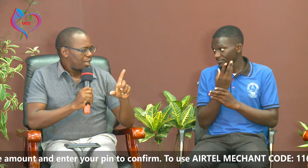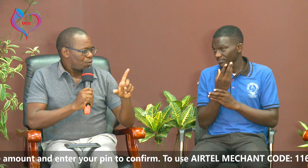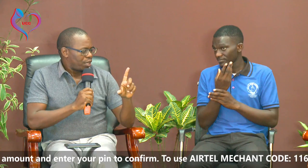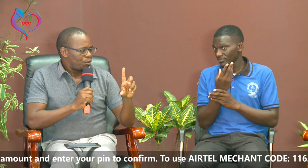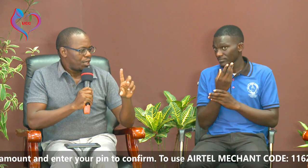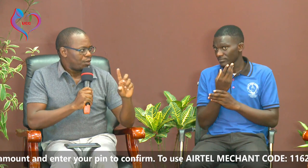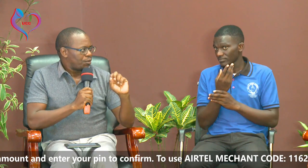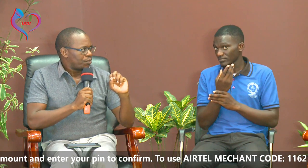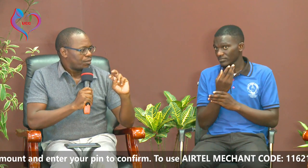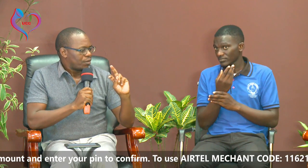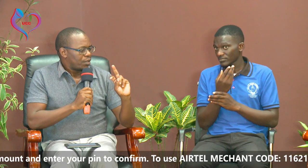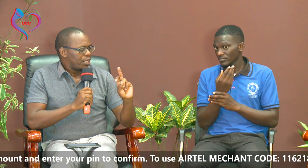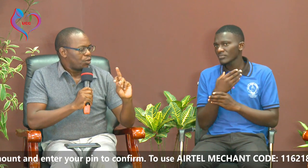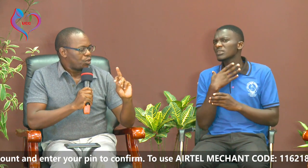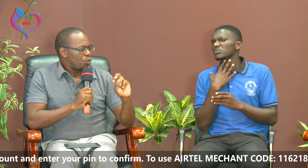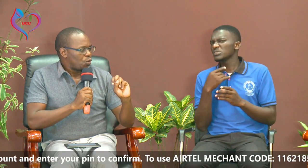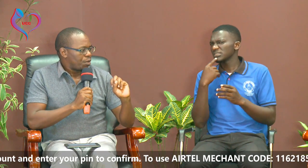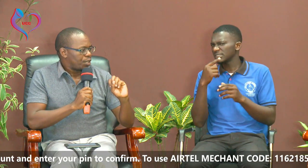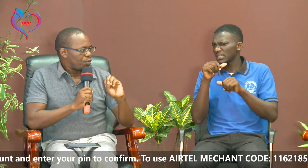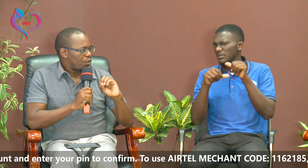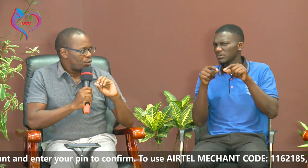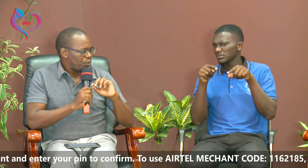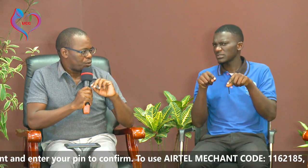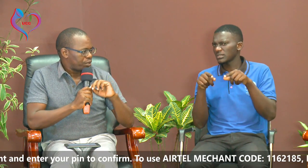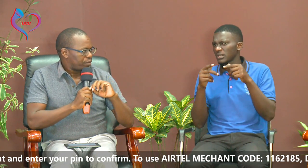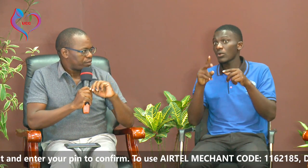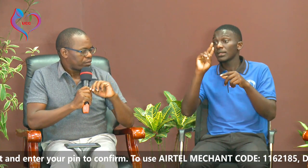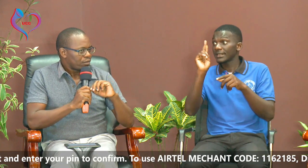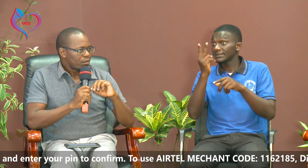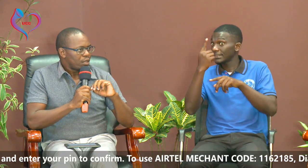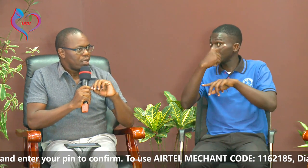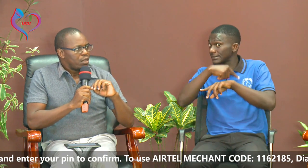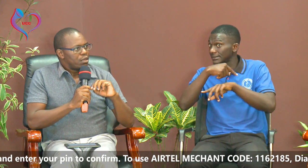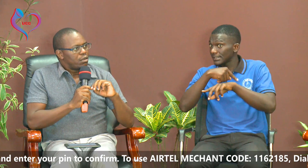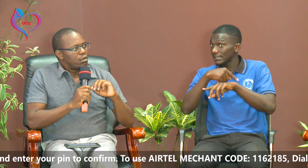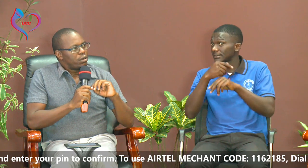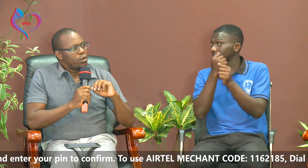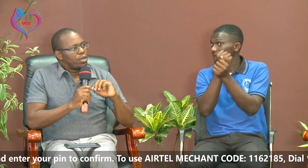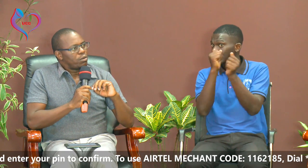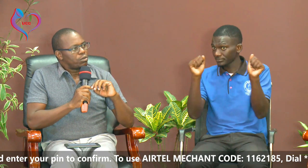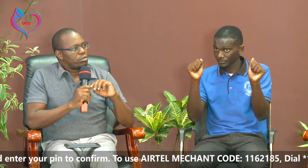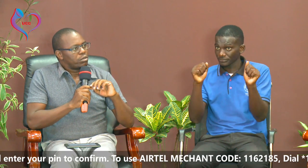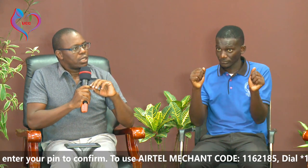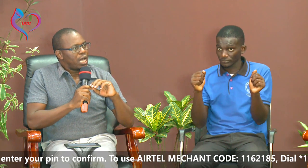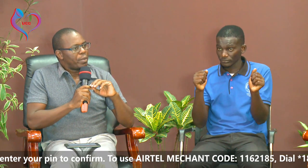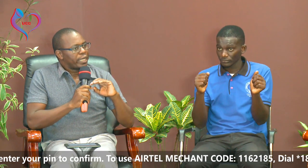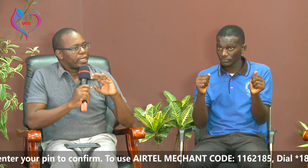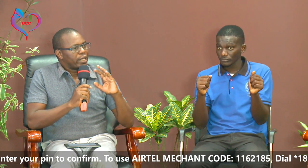Sagala kwogera ku leero. Then olunaku olw'okubira waluta olunaku olw'obulokozi. Olwo olunaku olukyusa amagenda